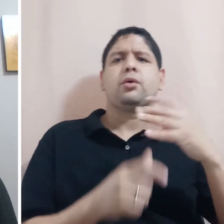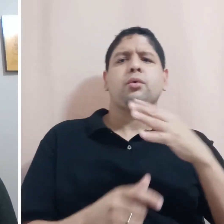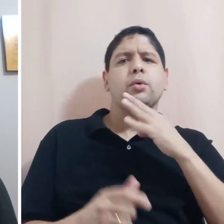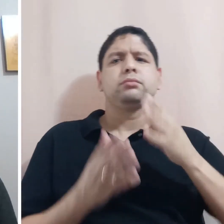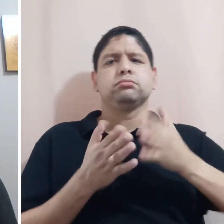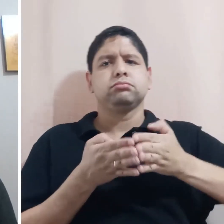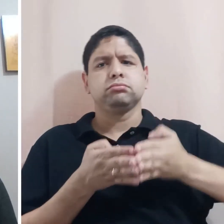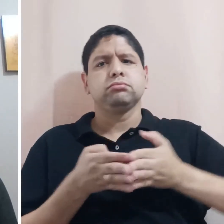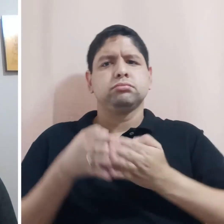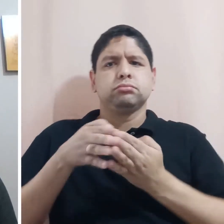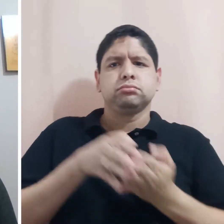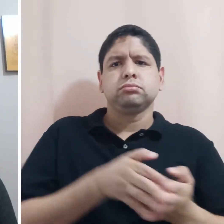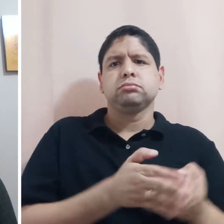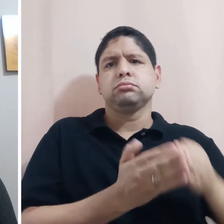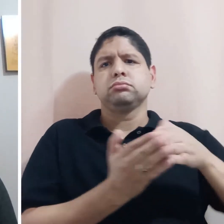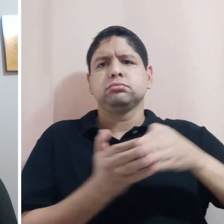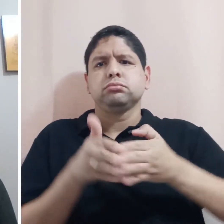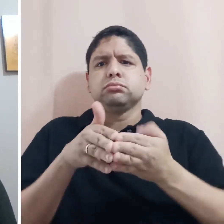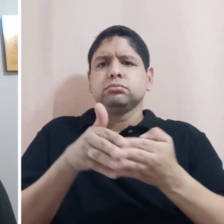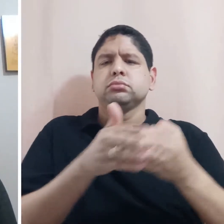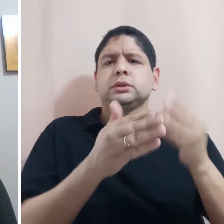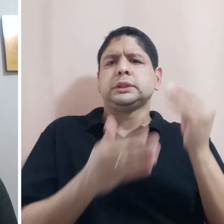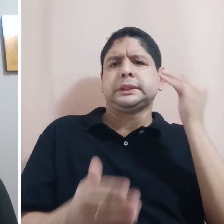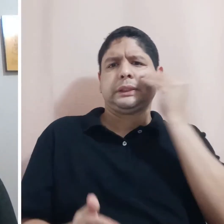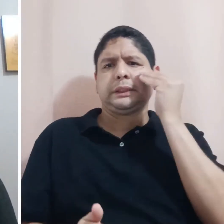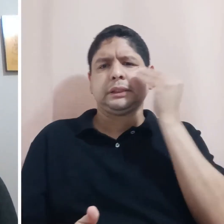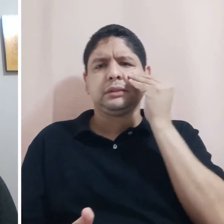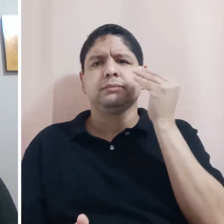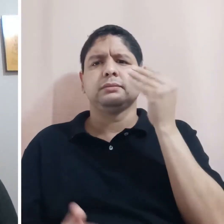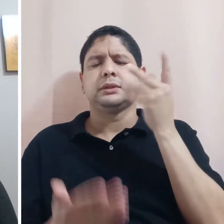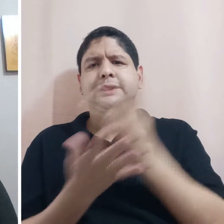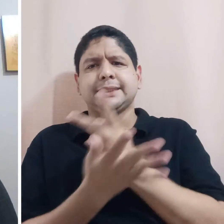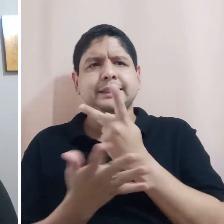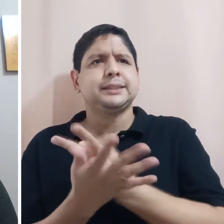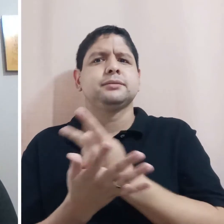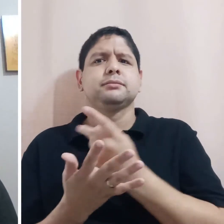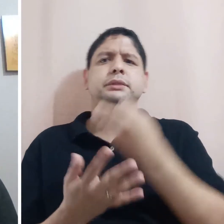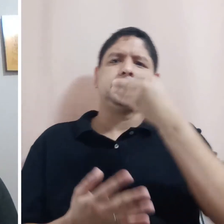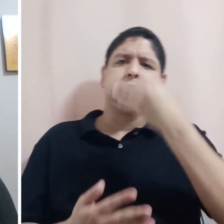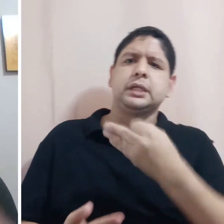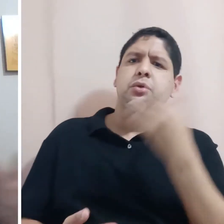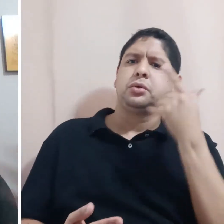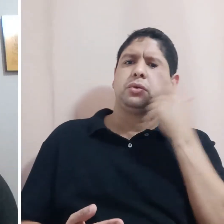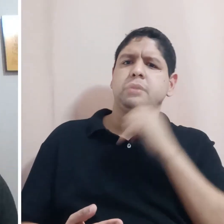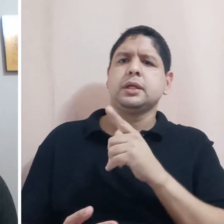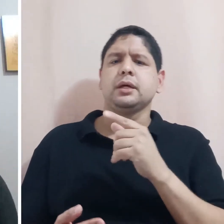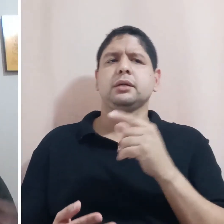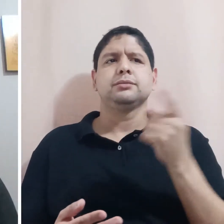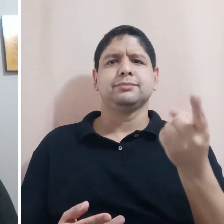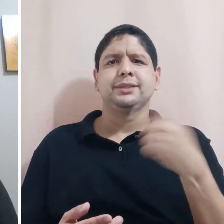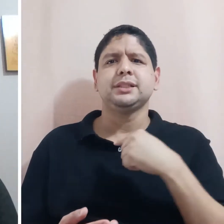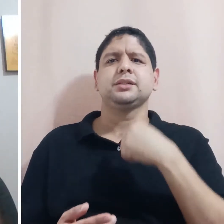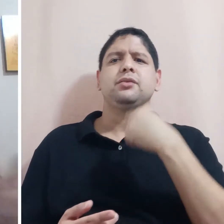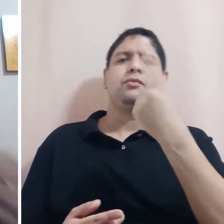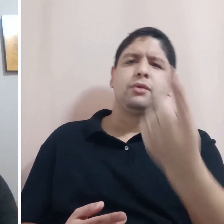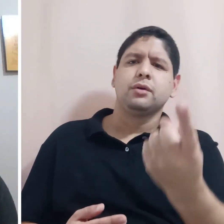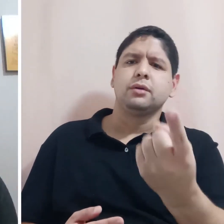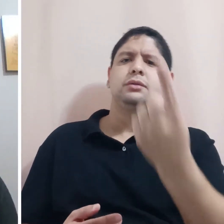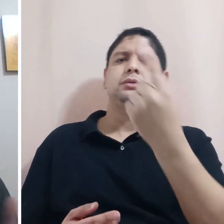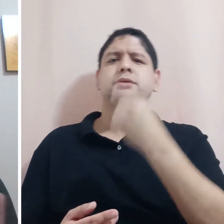muitas viagens, muitas expedições, né? Foi uma coisa mesmo de tentativa,